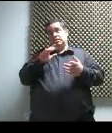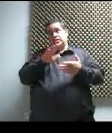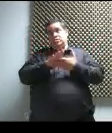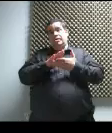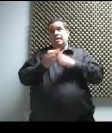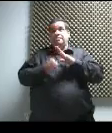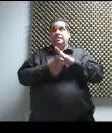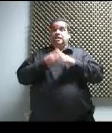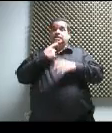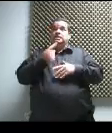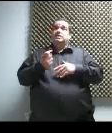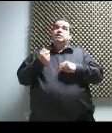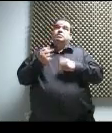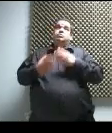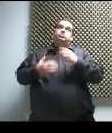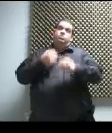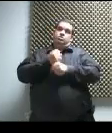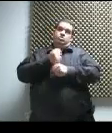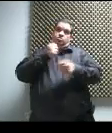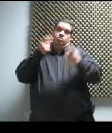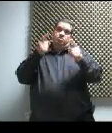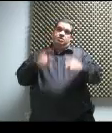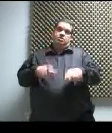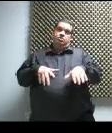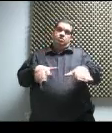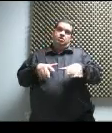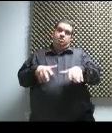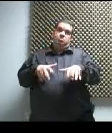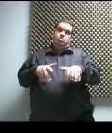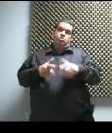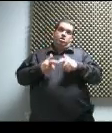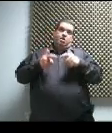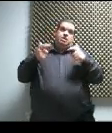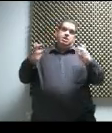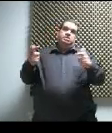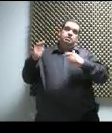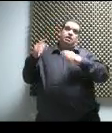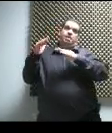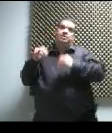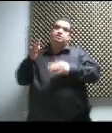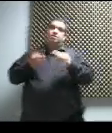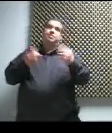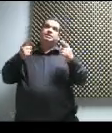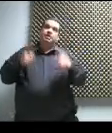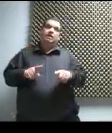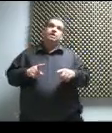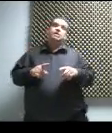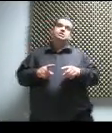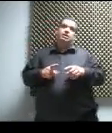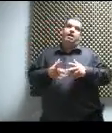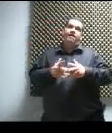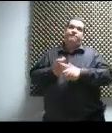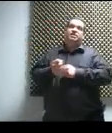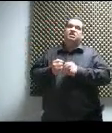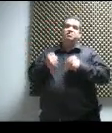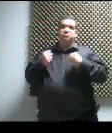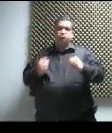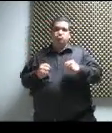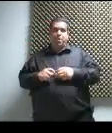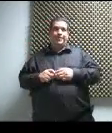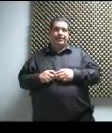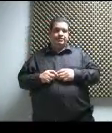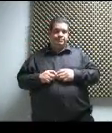escuchando de que en Puerto Rico hace tanto tiempo que no ha ocurrido un gran terremoto que lo que se esperaría de ocurrir sería bastante fuerte, ¿no?